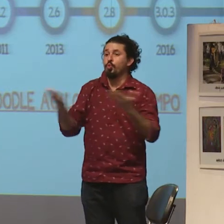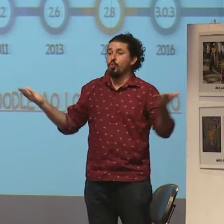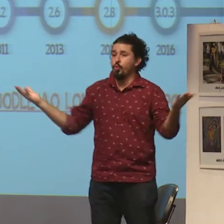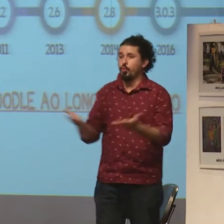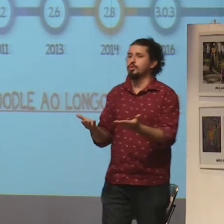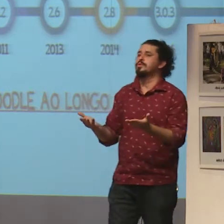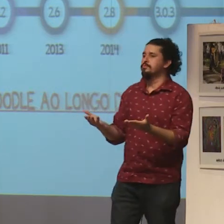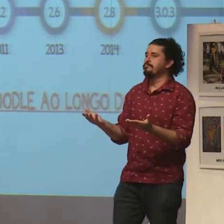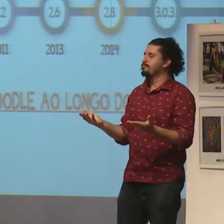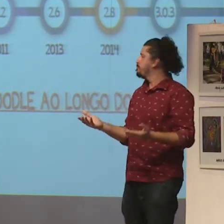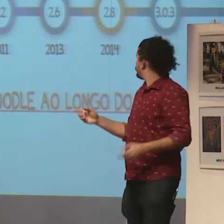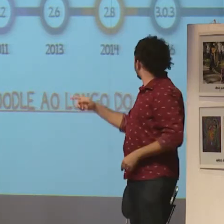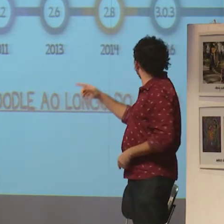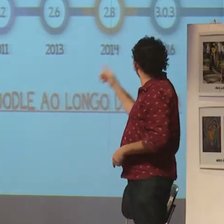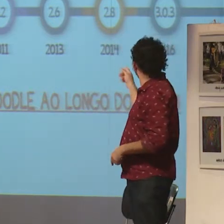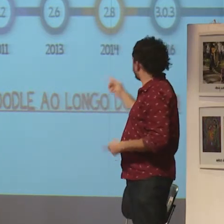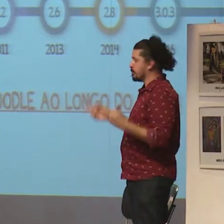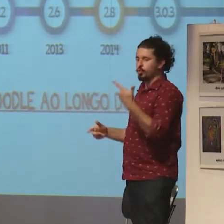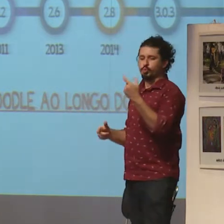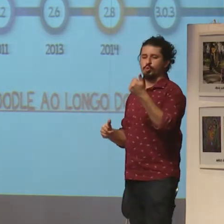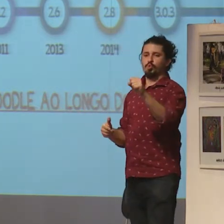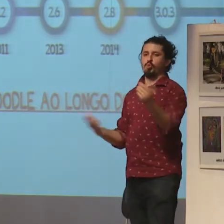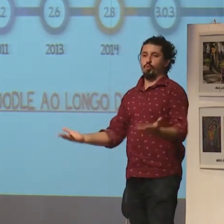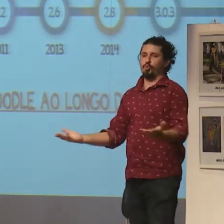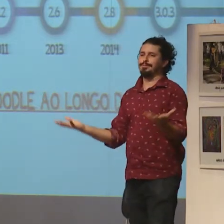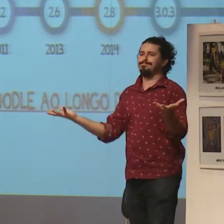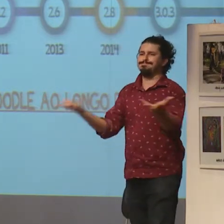muito escuro. Atualmente, estamos na versão